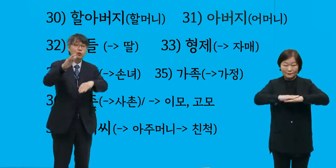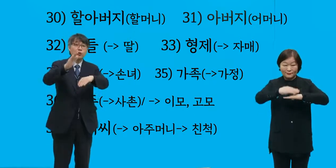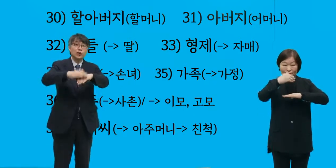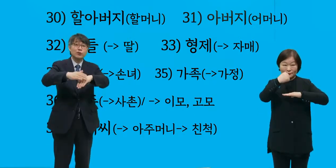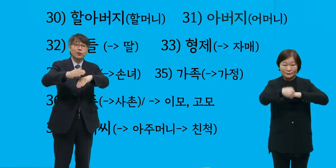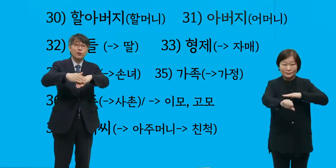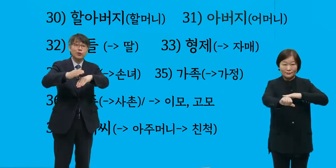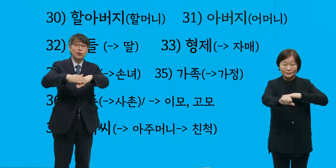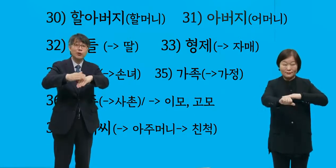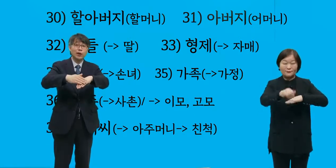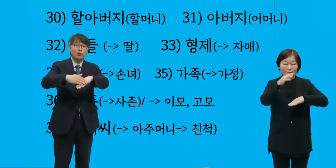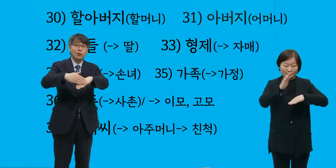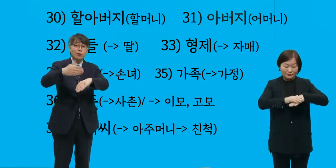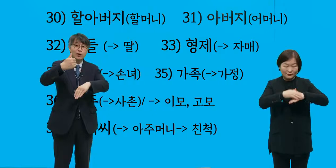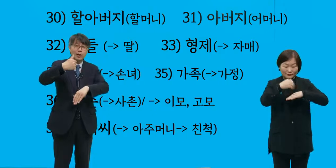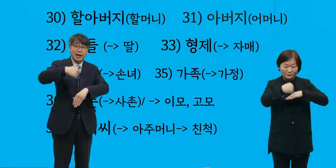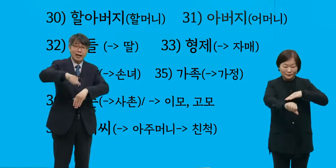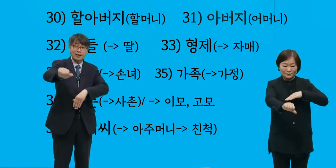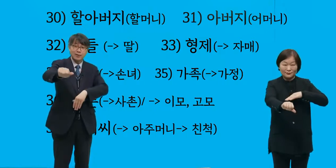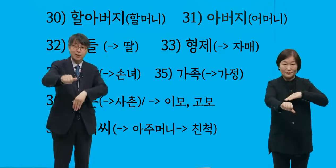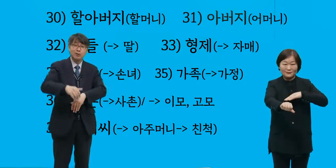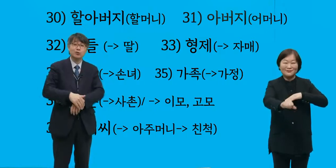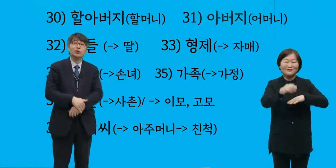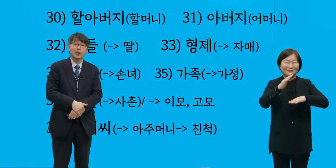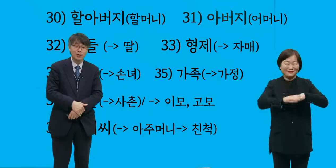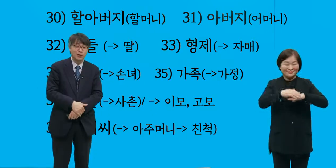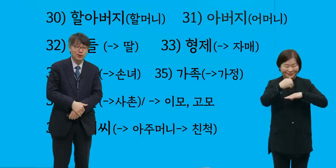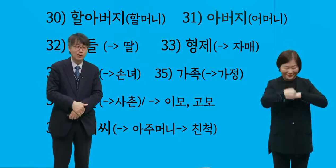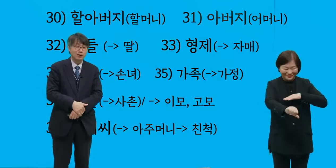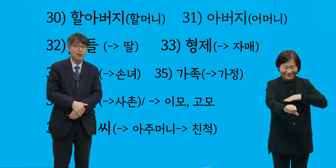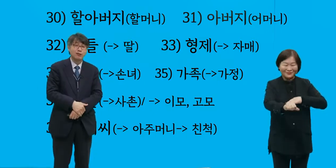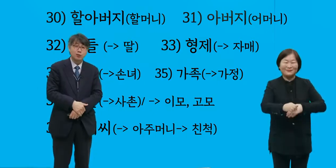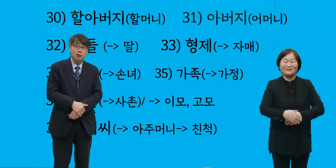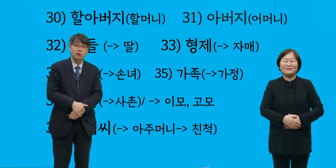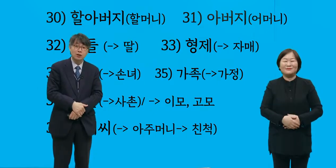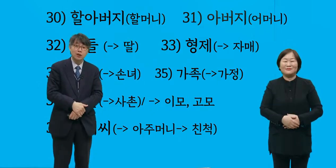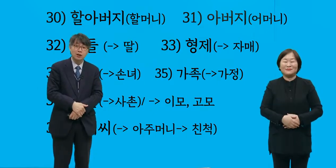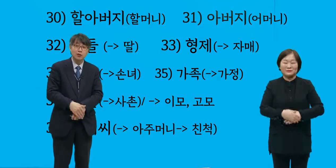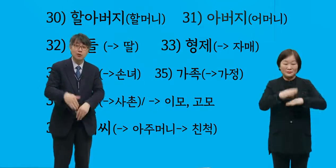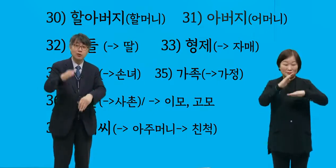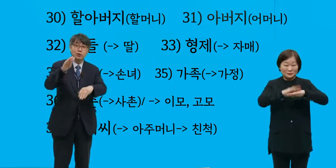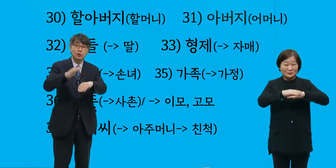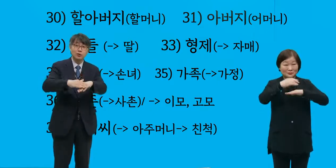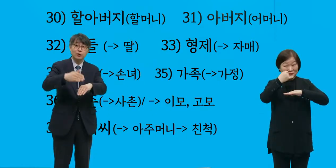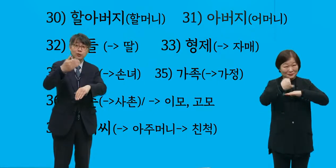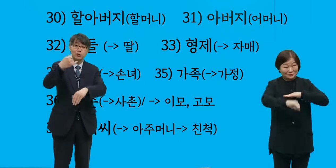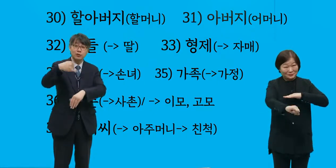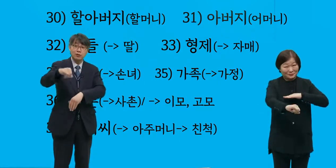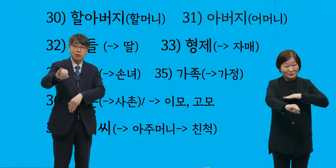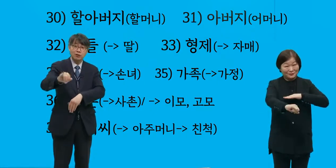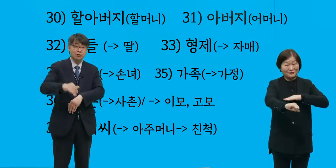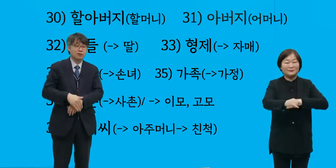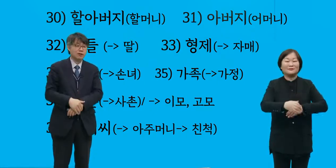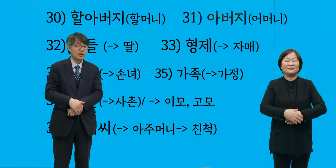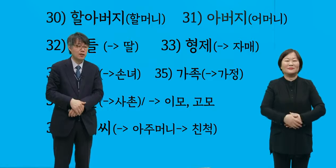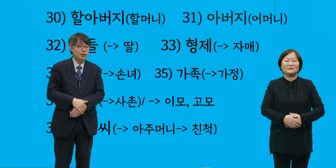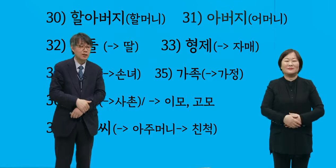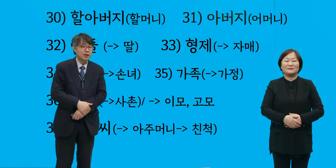손이에요. 손하고 아들 하면 손자예요. 그럼 손녀는 당연하겠죠? 손녀. 네. 그